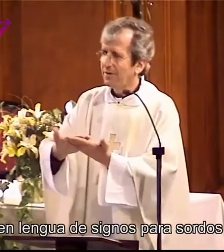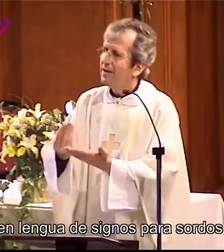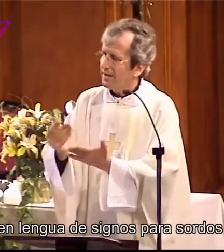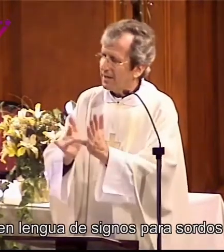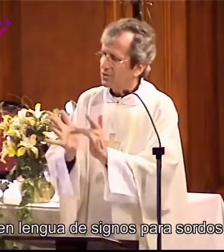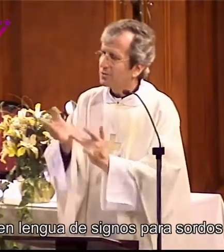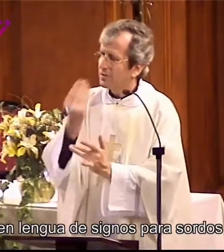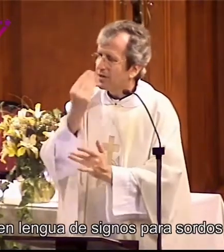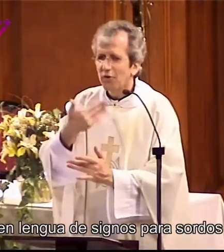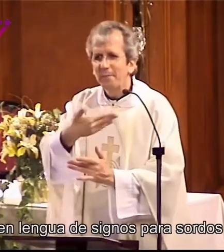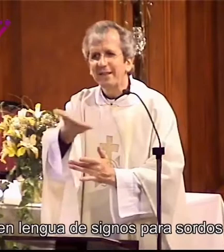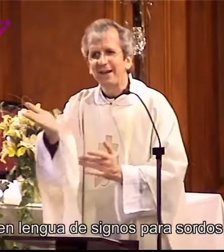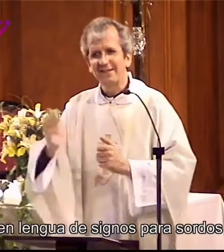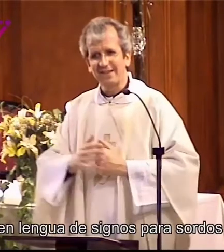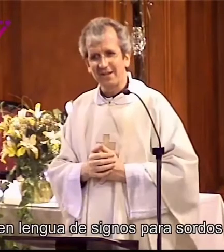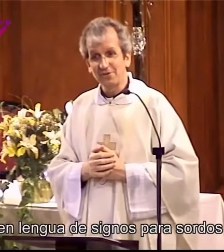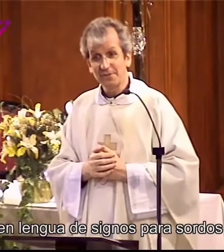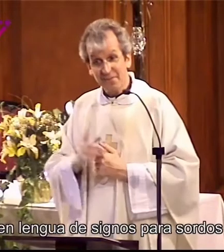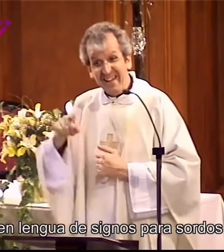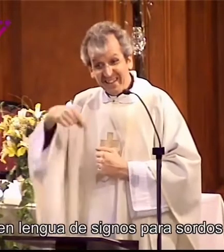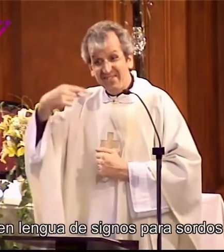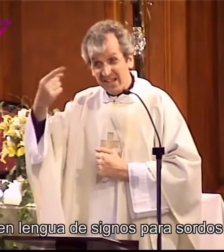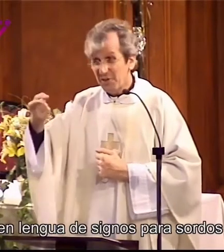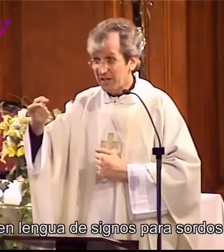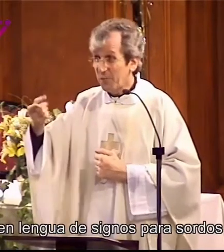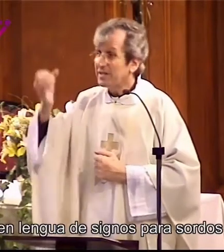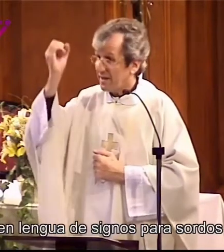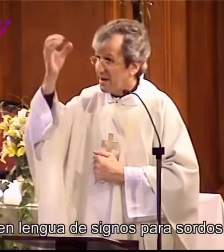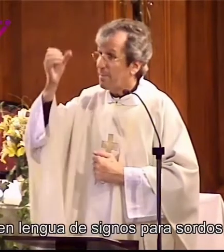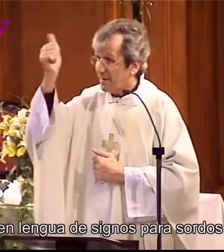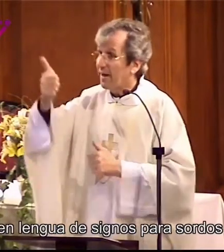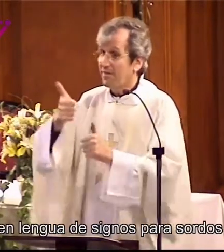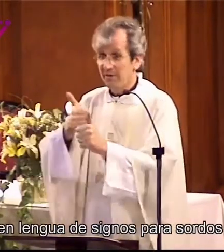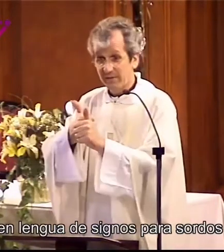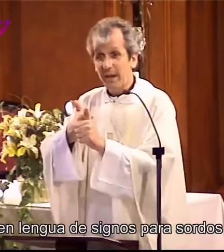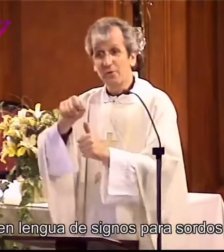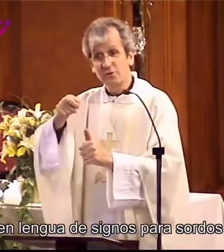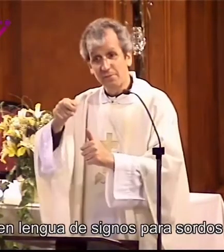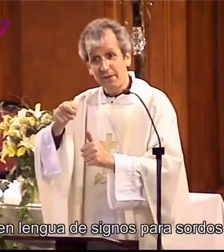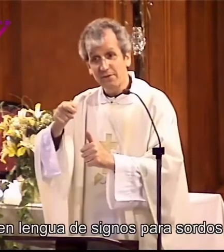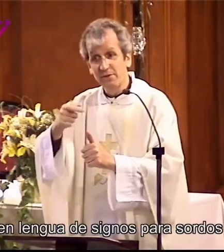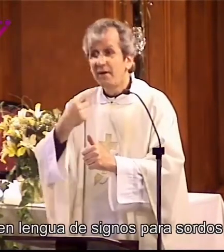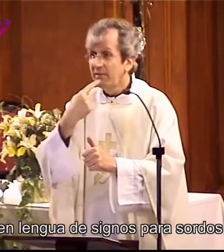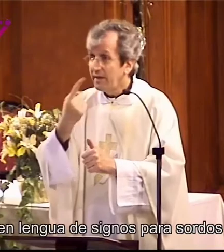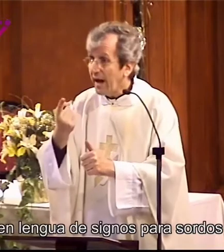y Jesús se lo come delante de ellos. De hecho, después, en la predicación del apóstol Pedro, dirán,